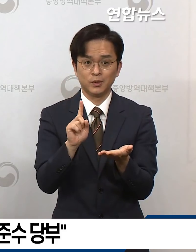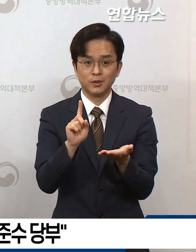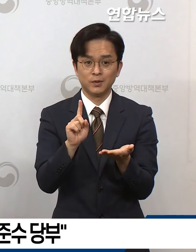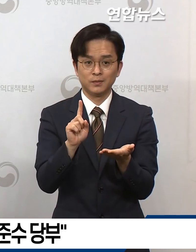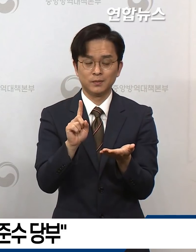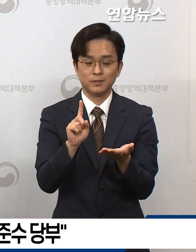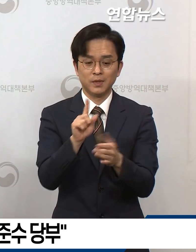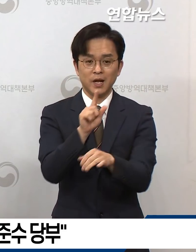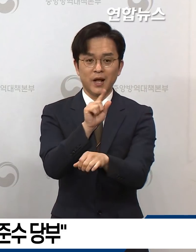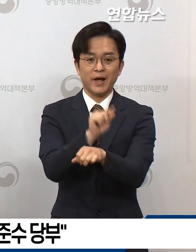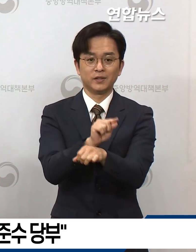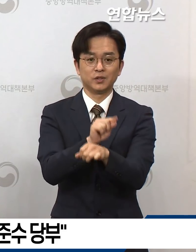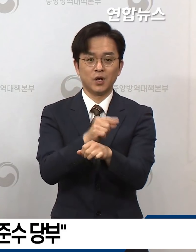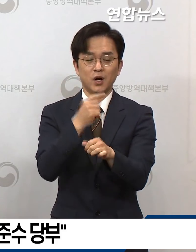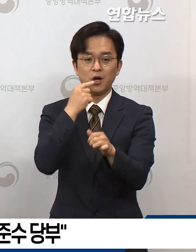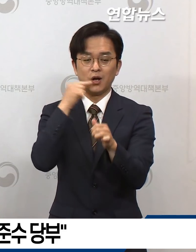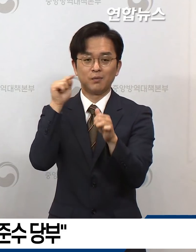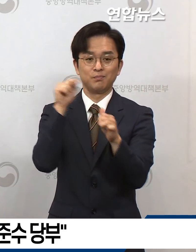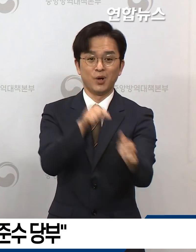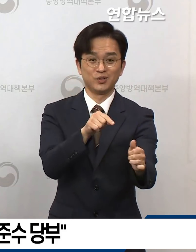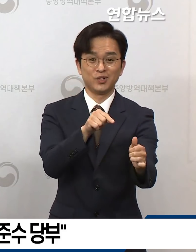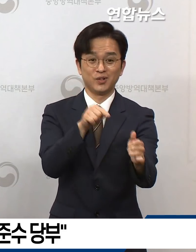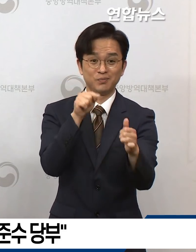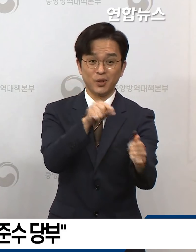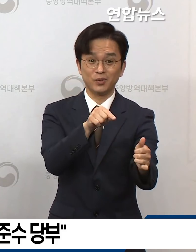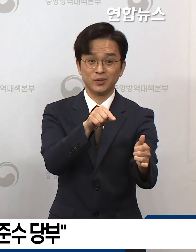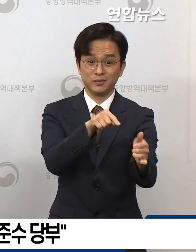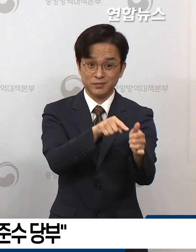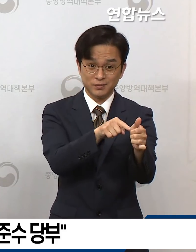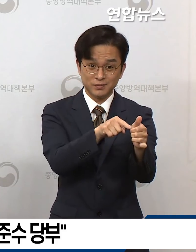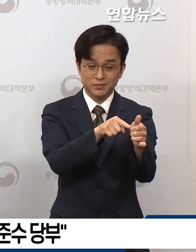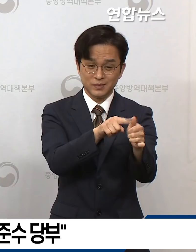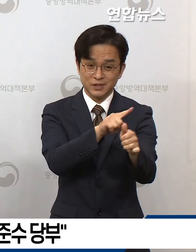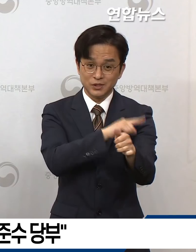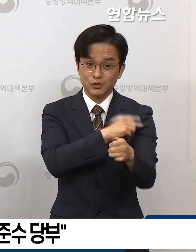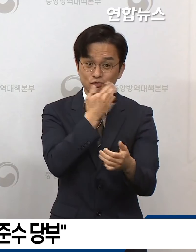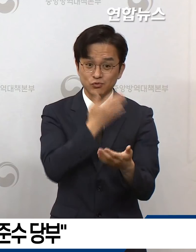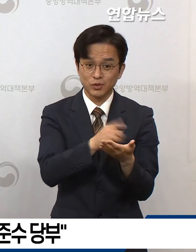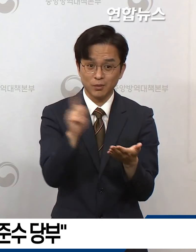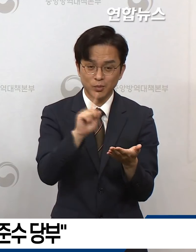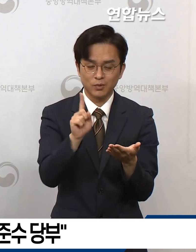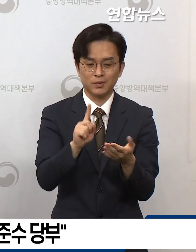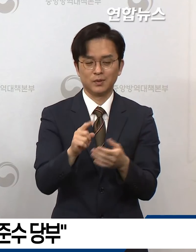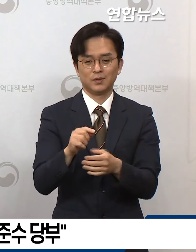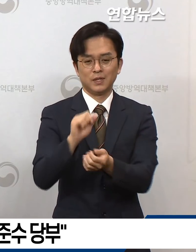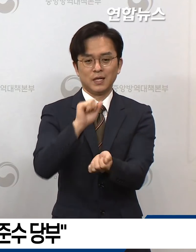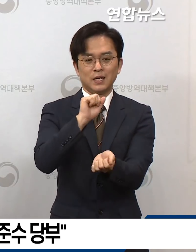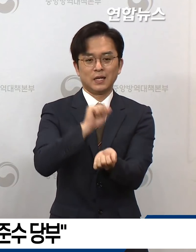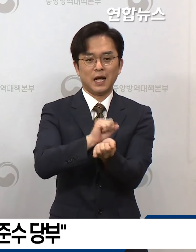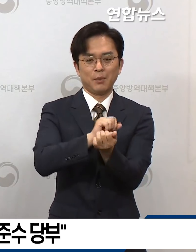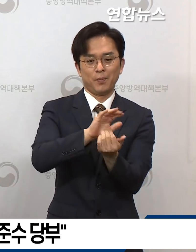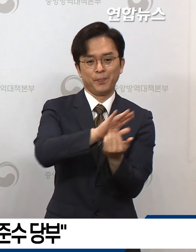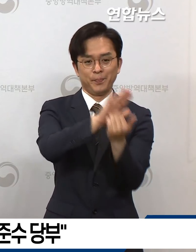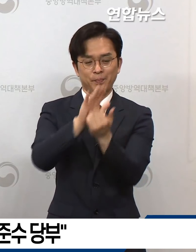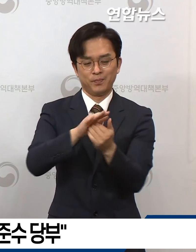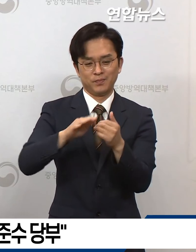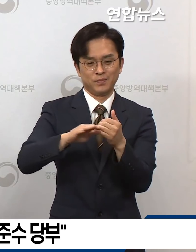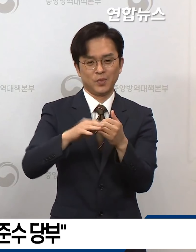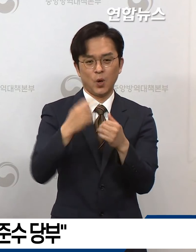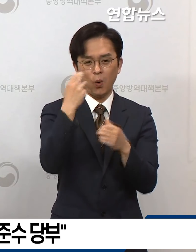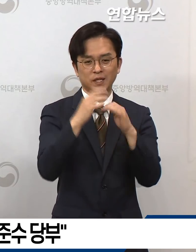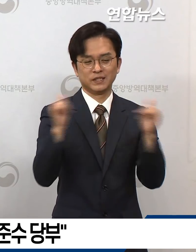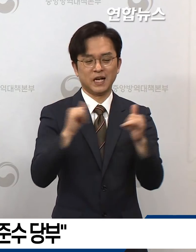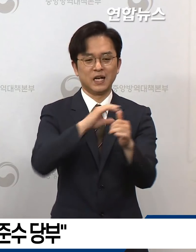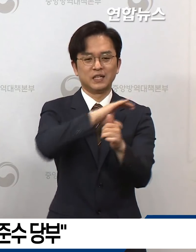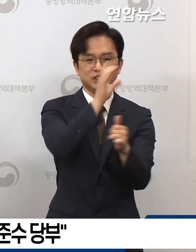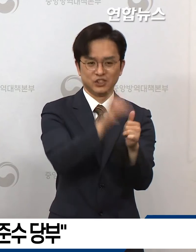그 행정명령에서 강조했던 부분들은 방역 책임자, 방역 관리자를 지정하고 또 출입자